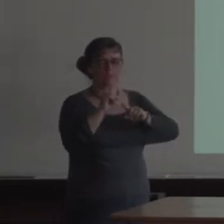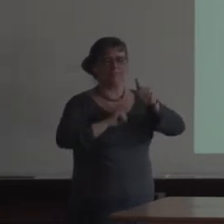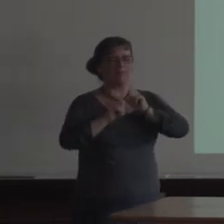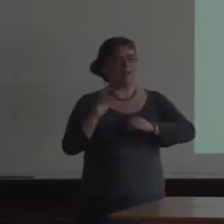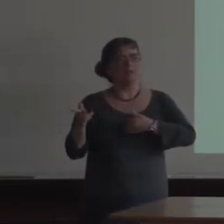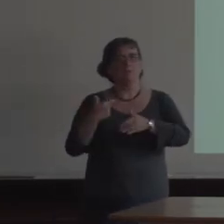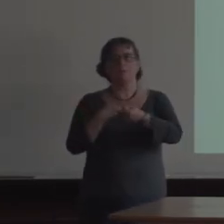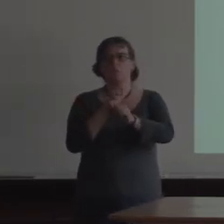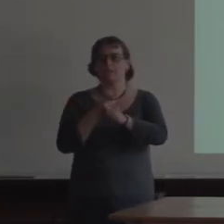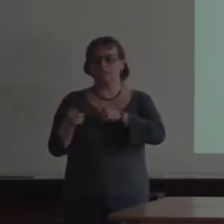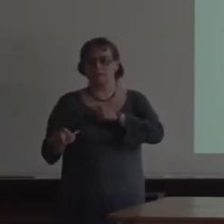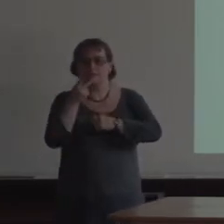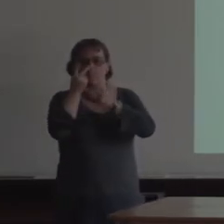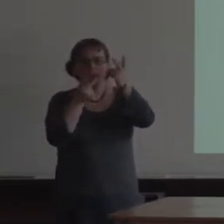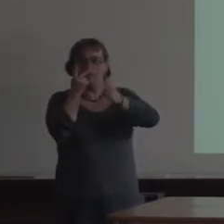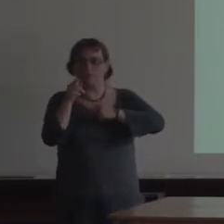Ouais.